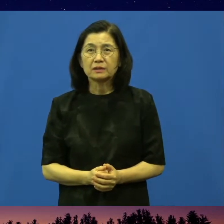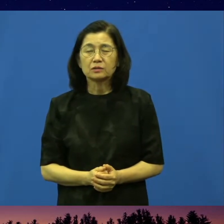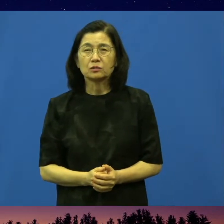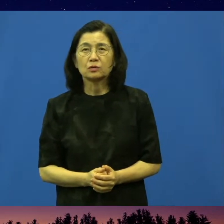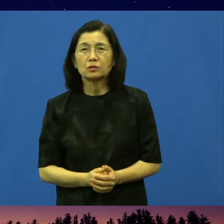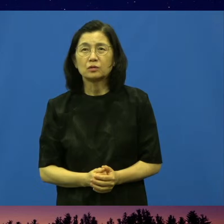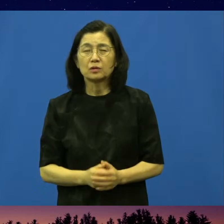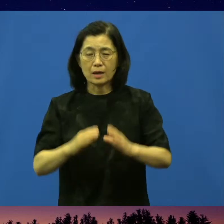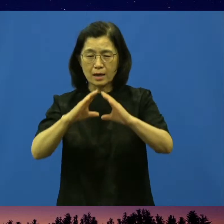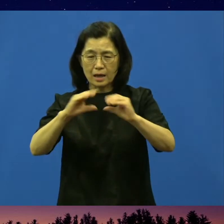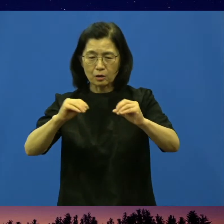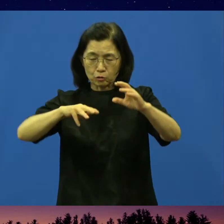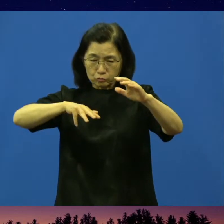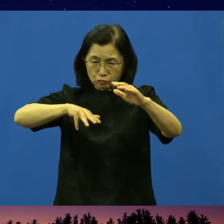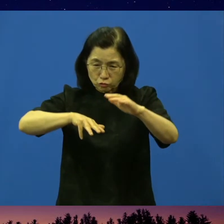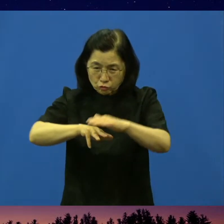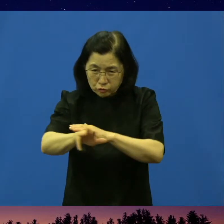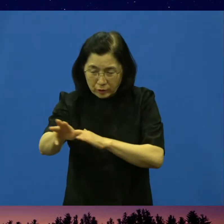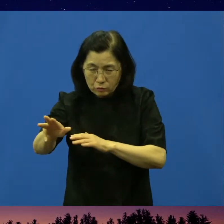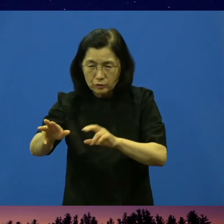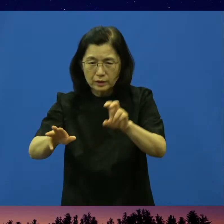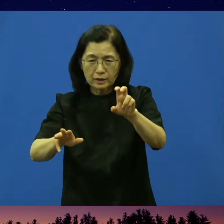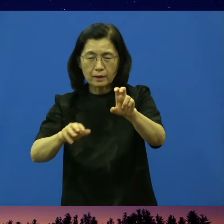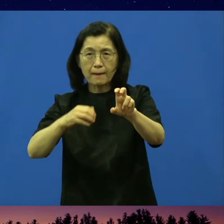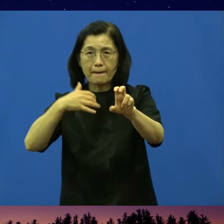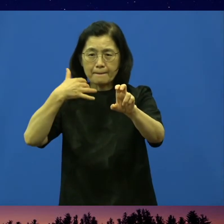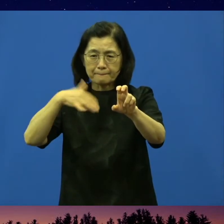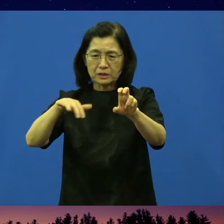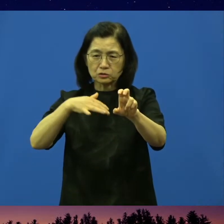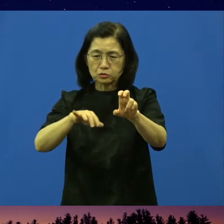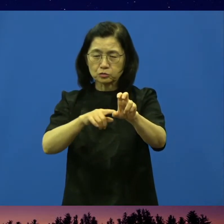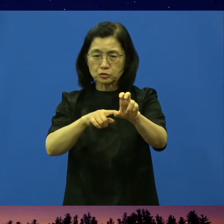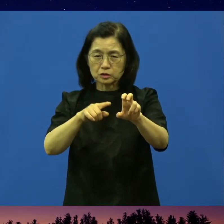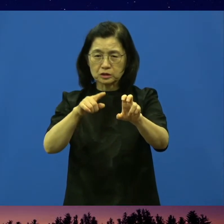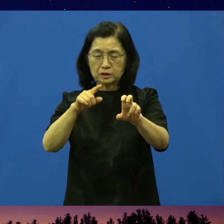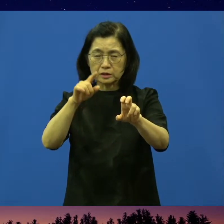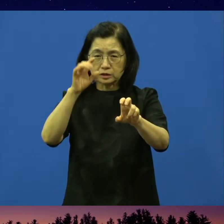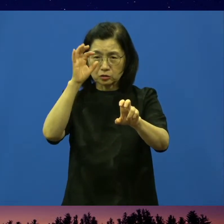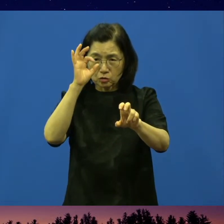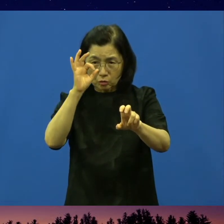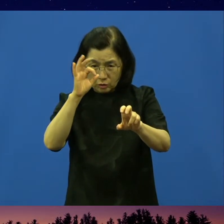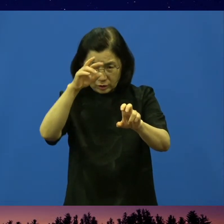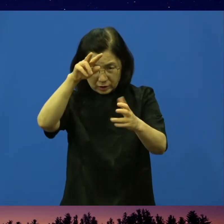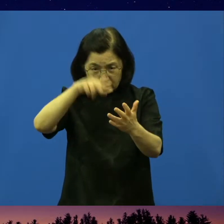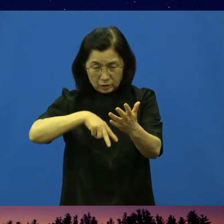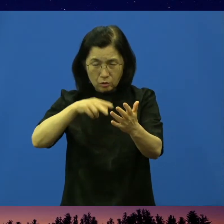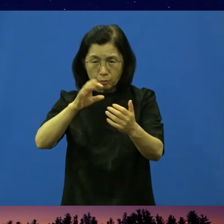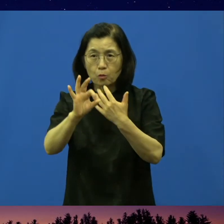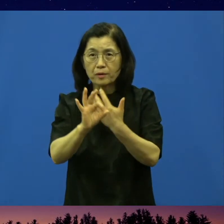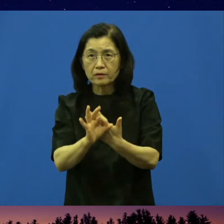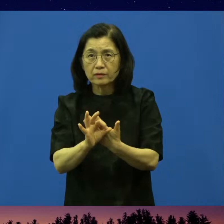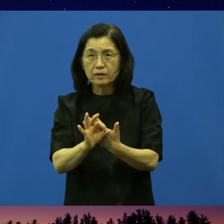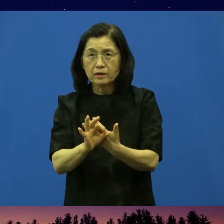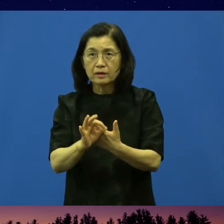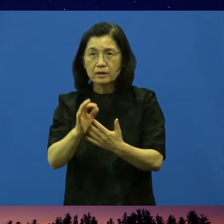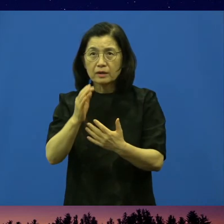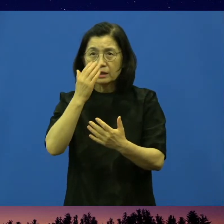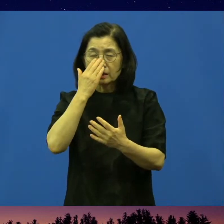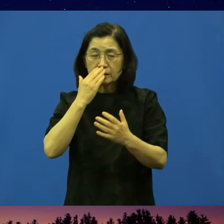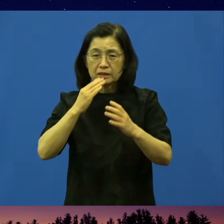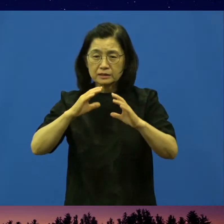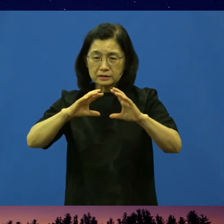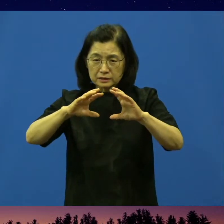또 출애굽기부터 시작해서 민수기나 이런 데서 많이 다루고 있는 이야기들 가운데 이스라엘이 이